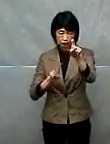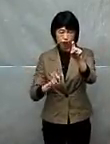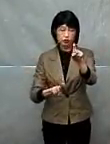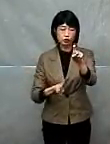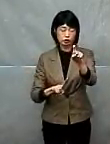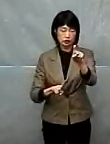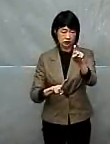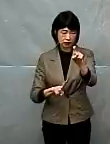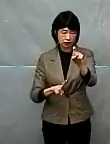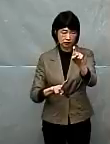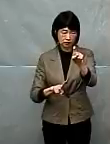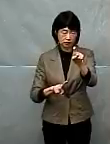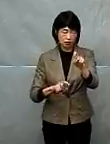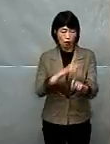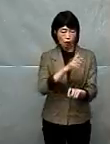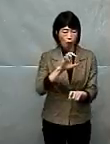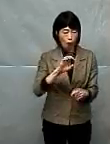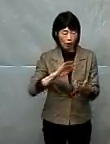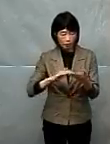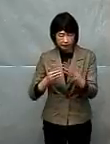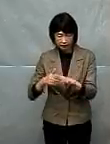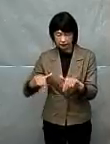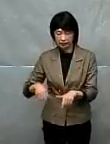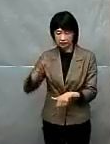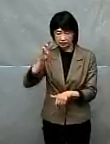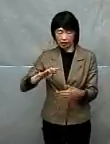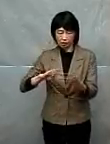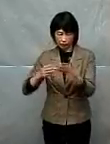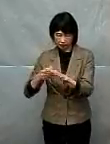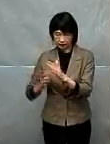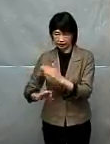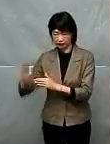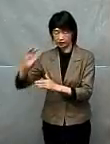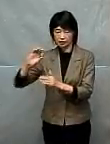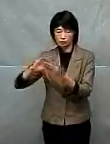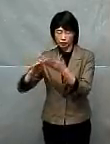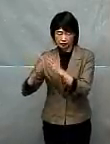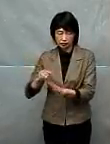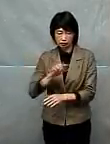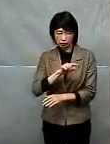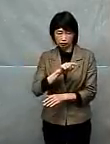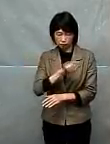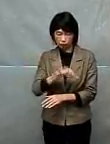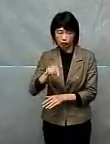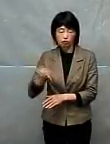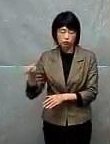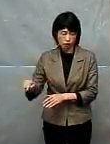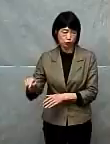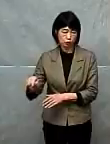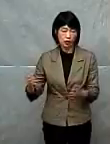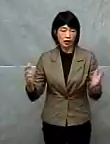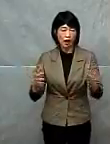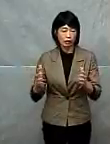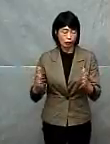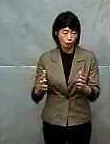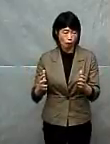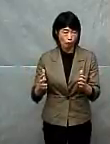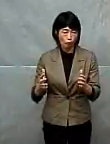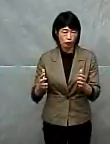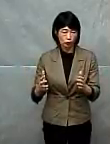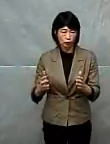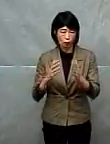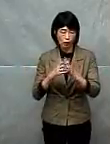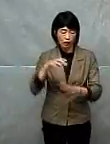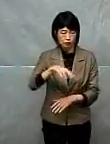の、大江町、西川町、朝日町3町における、会合の会場